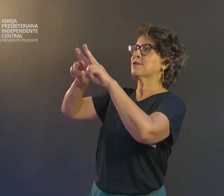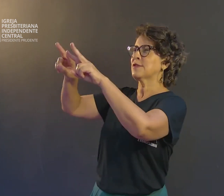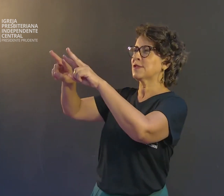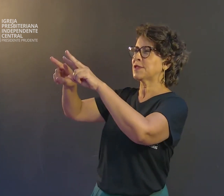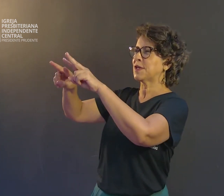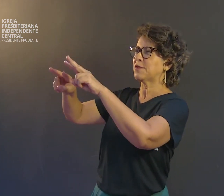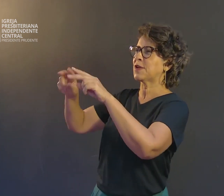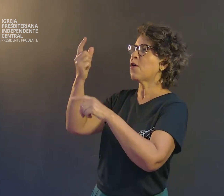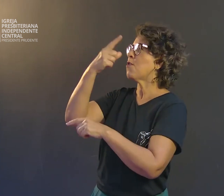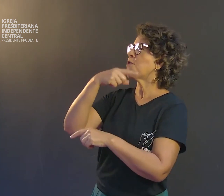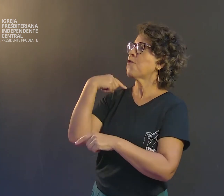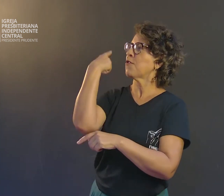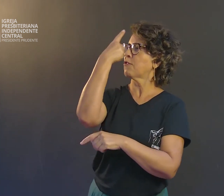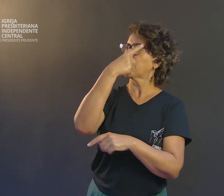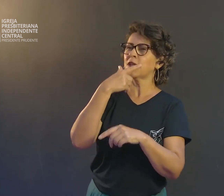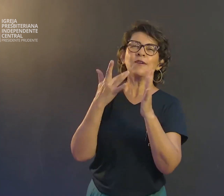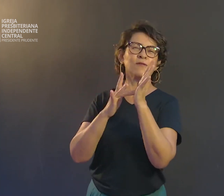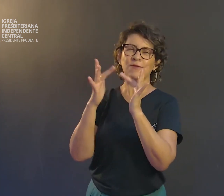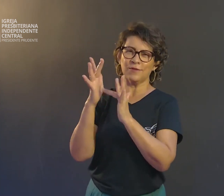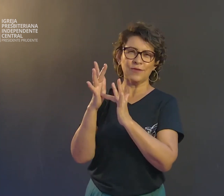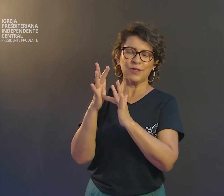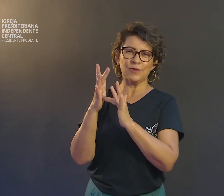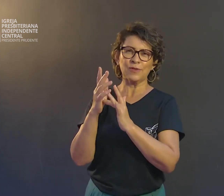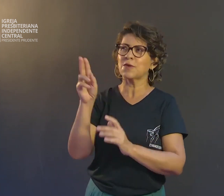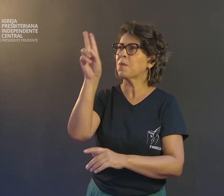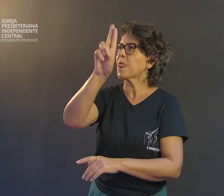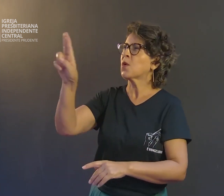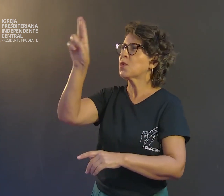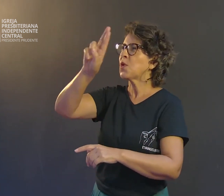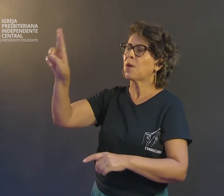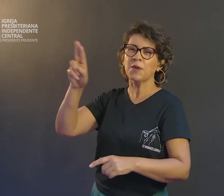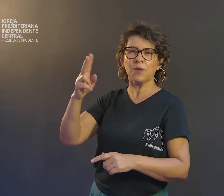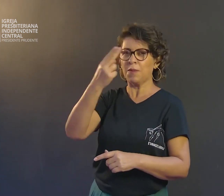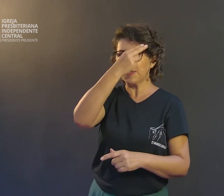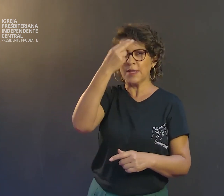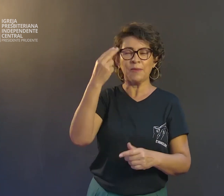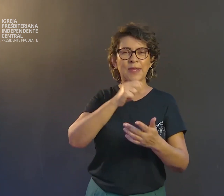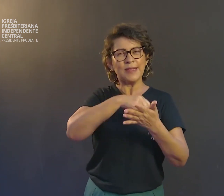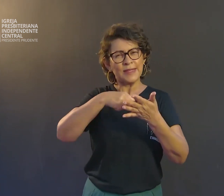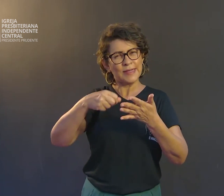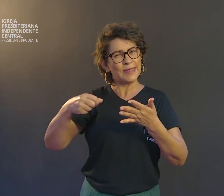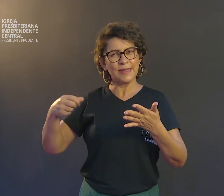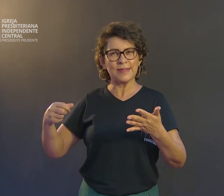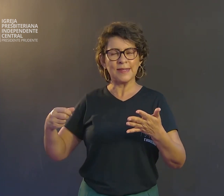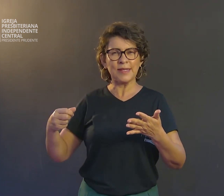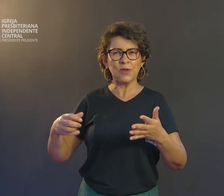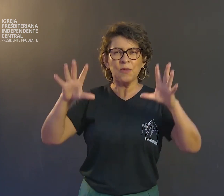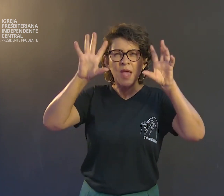estará nas suas testas. Não haverá mais noite. Eles não precisarão de luz de candeia, nem da